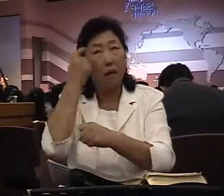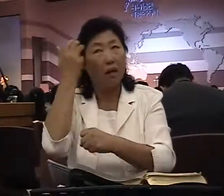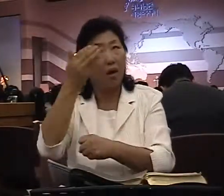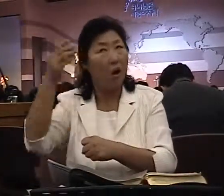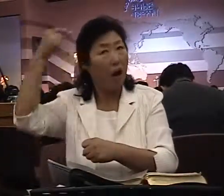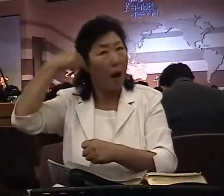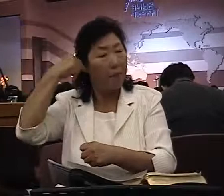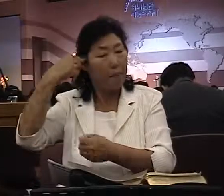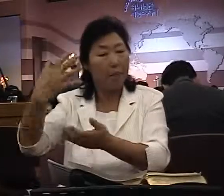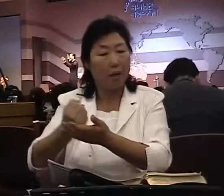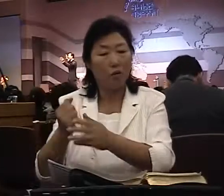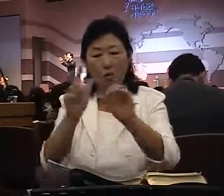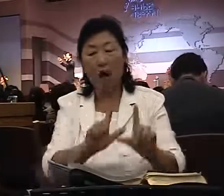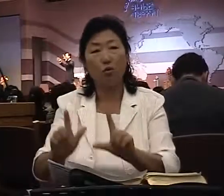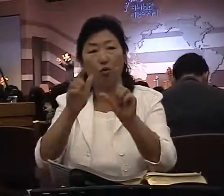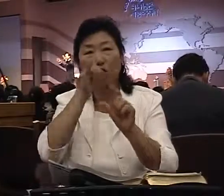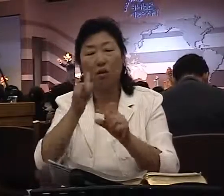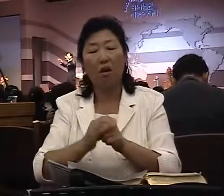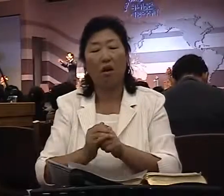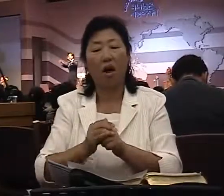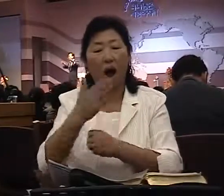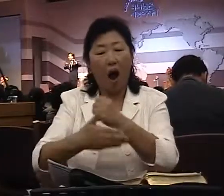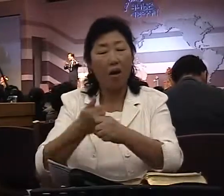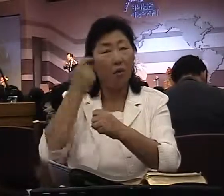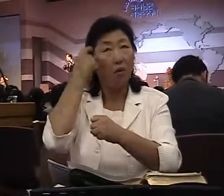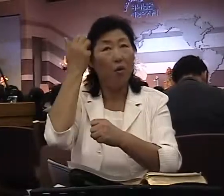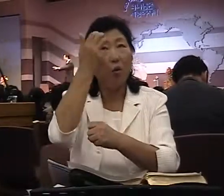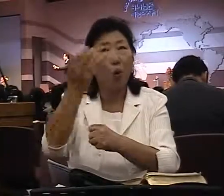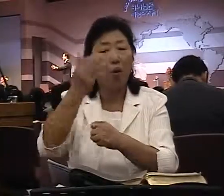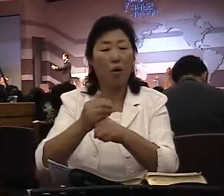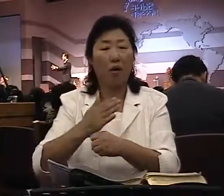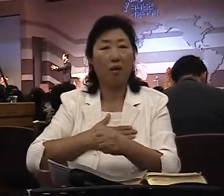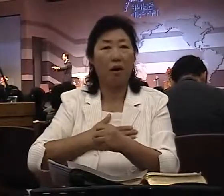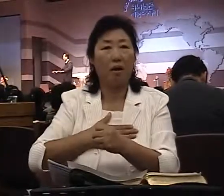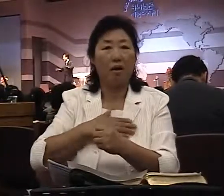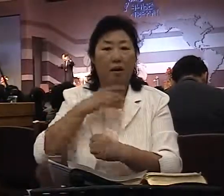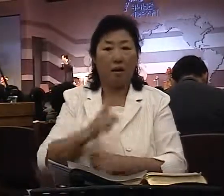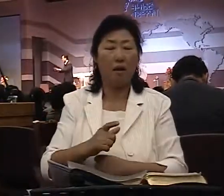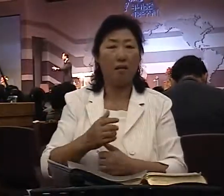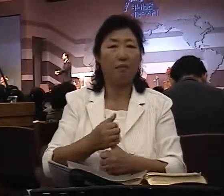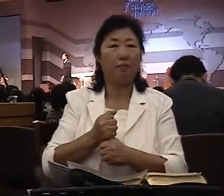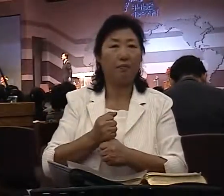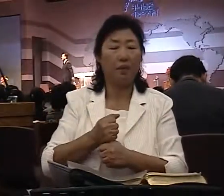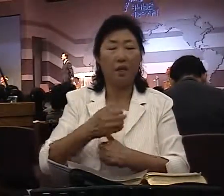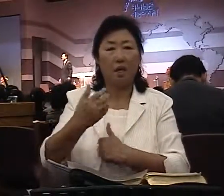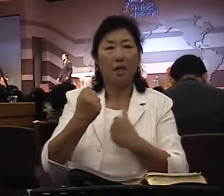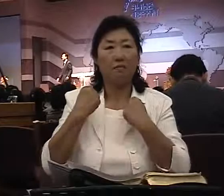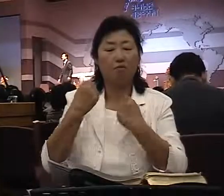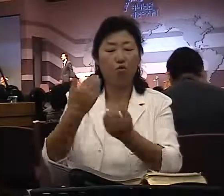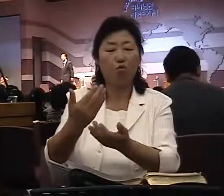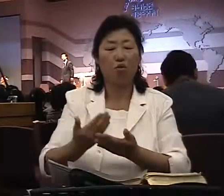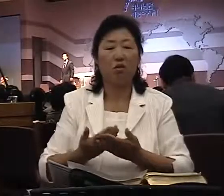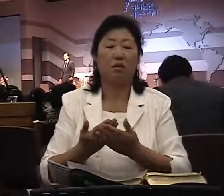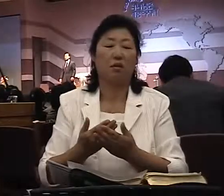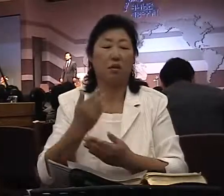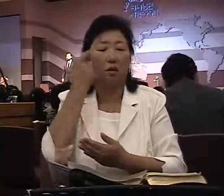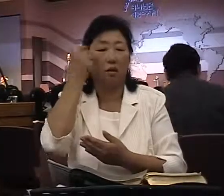있고 하나님의 영의 나를 지탱시켜 주시고 힘 주시는 성령으로 살 수가